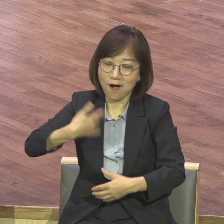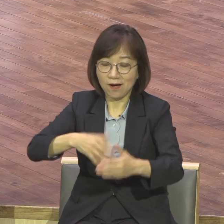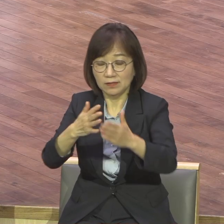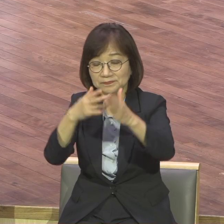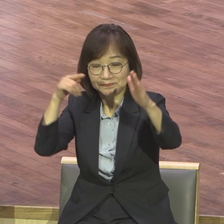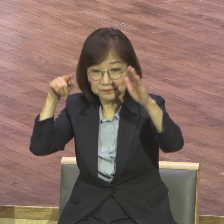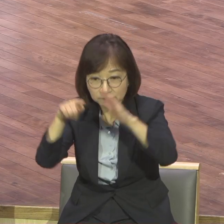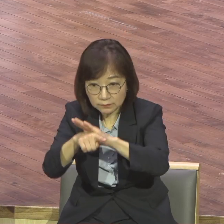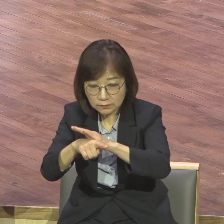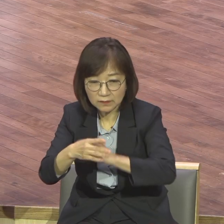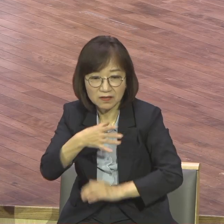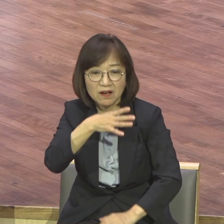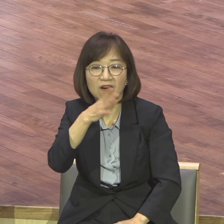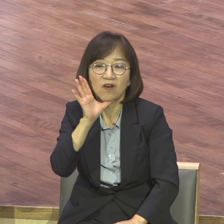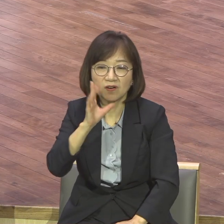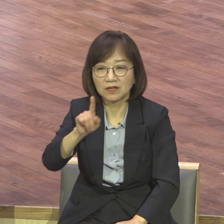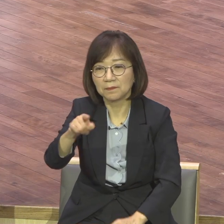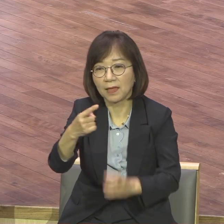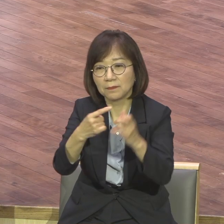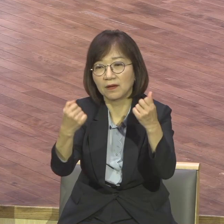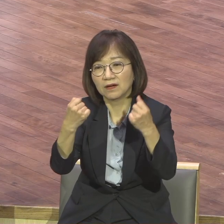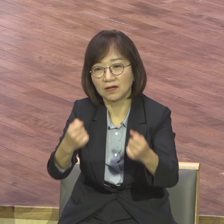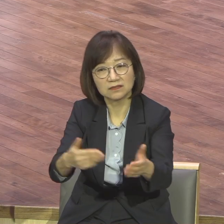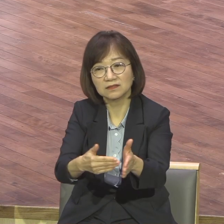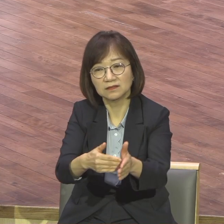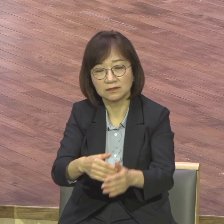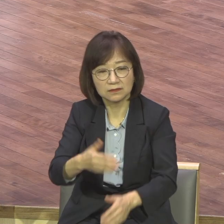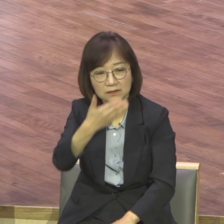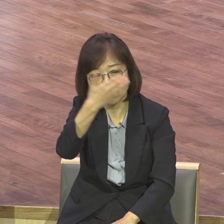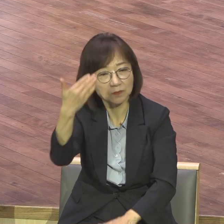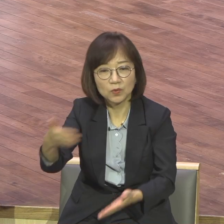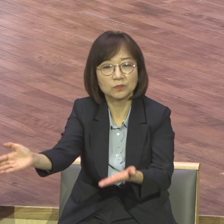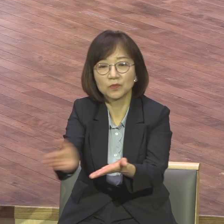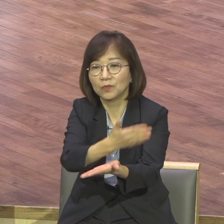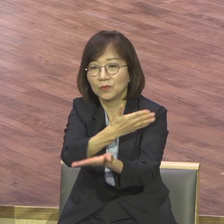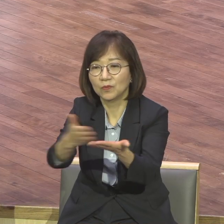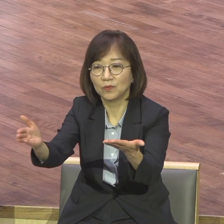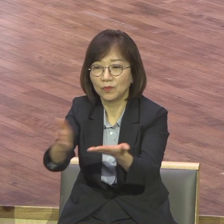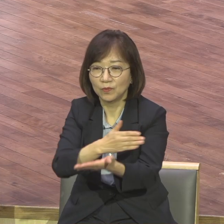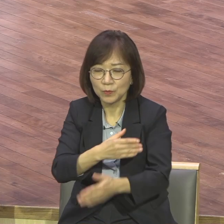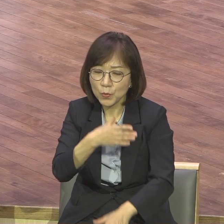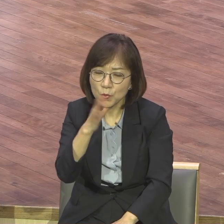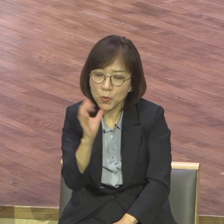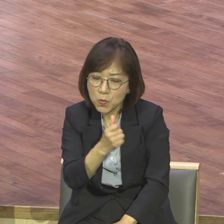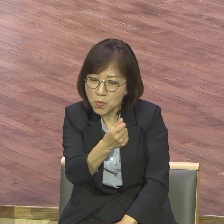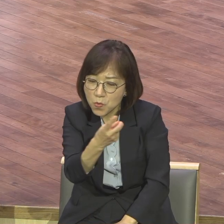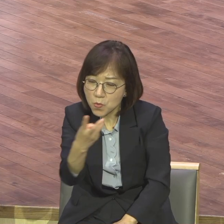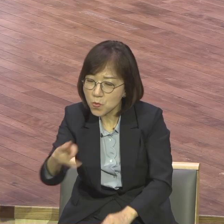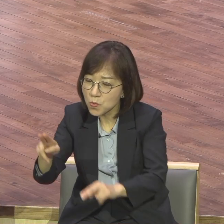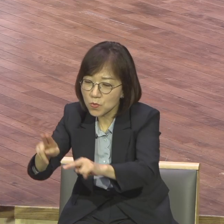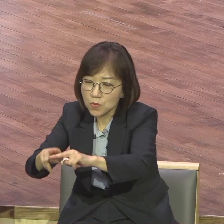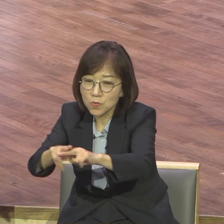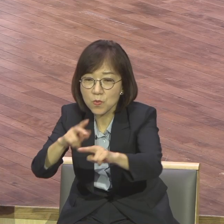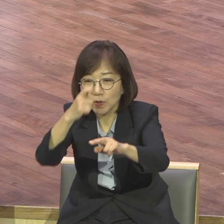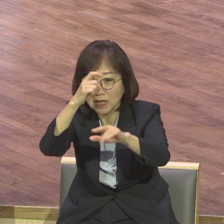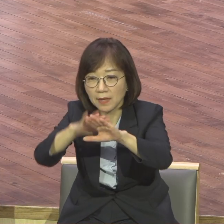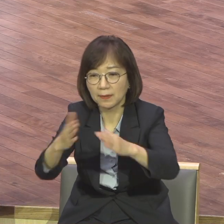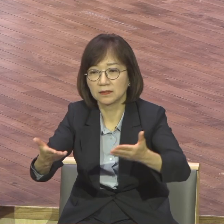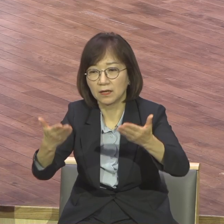막 한 5,000명 들어갈 수 있는 교회인데, 어? 센터 교회인데, 노인들만 여기, 어, 조금만 앉아있어.